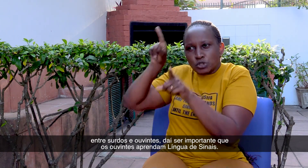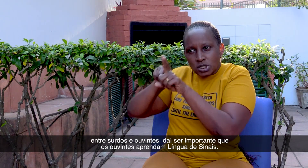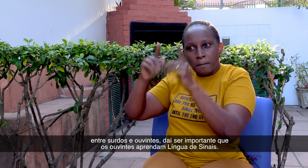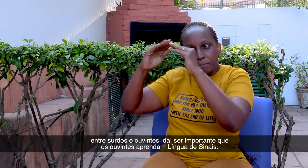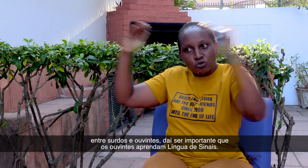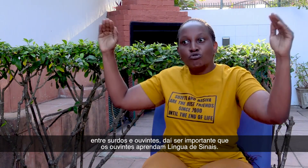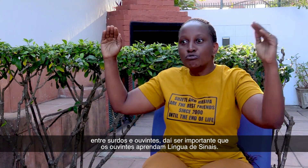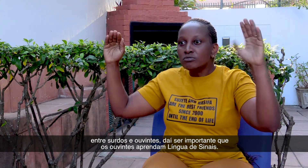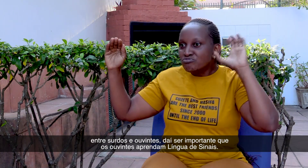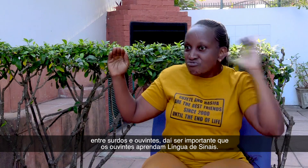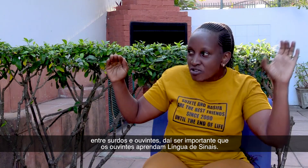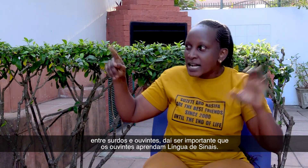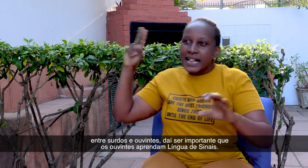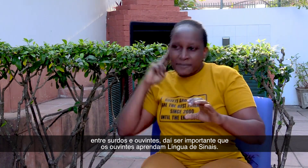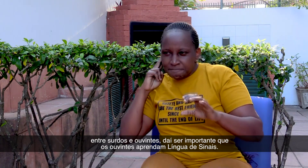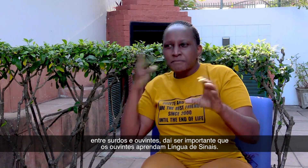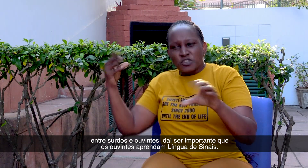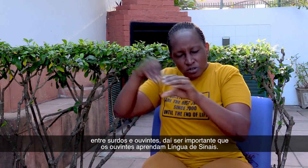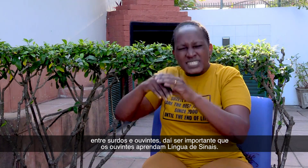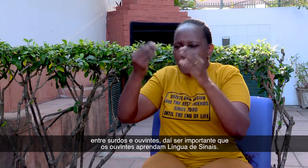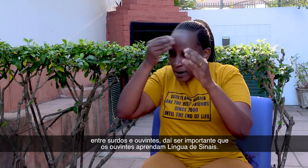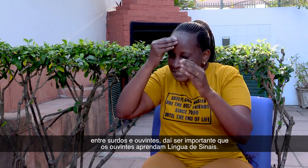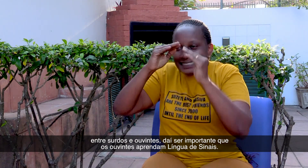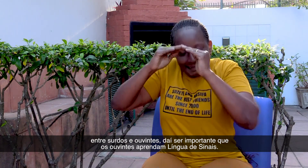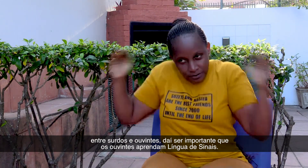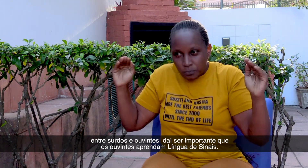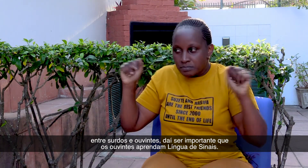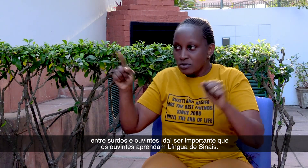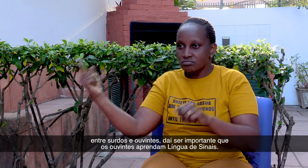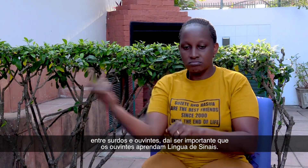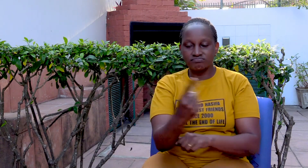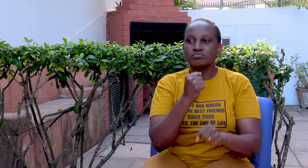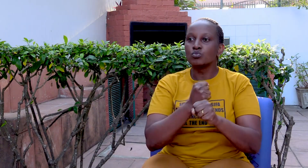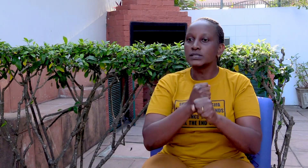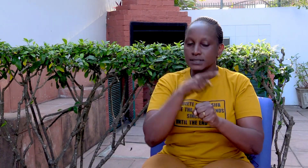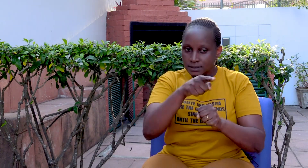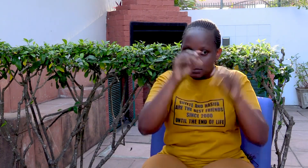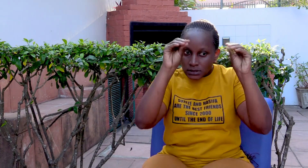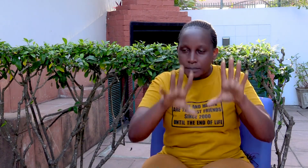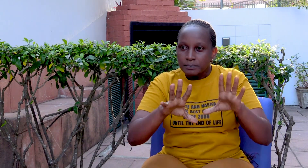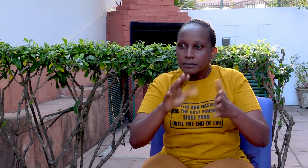ouvintes. Daí ser importante que os ouvintes aprendam língua de sinais.